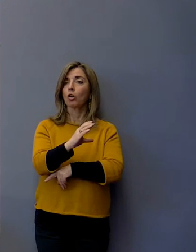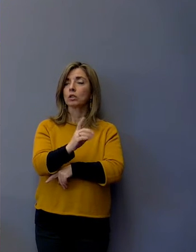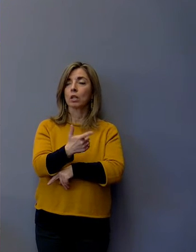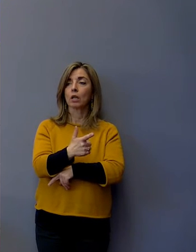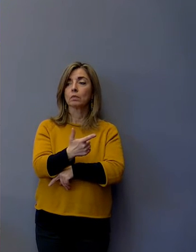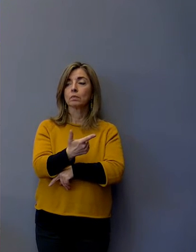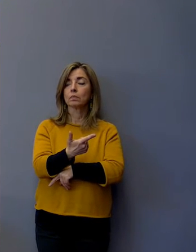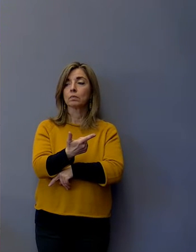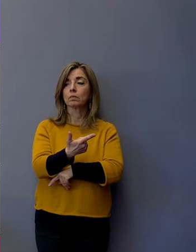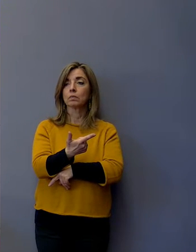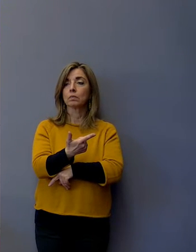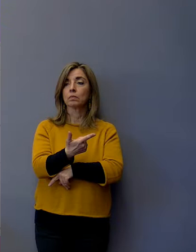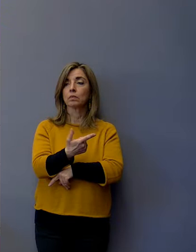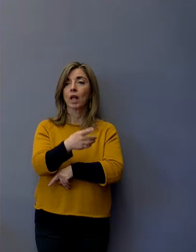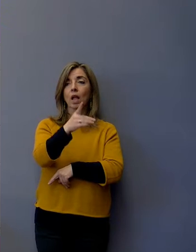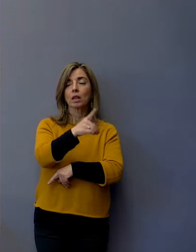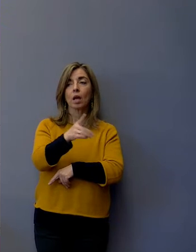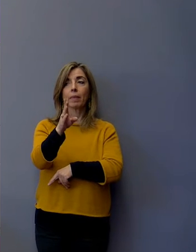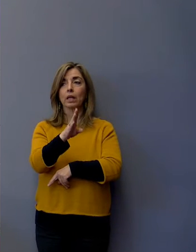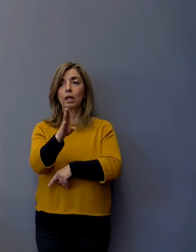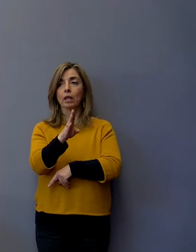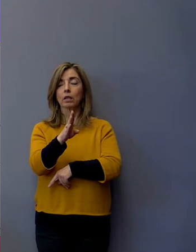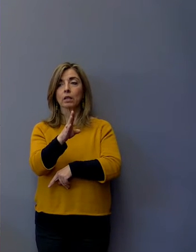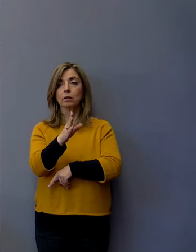il consigliere de benedictis